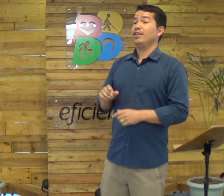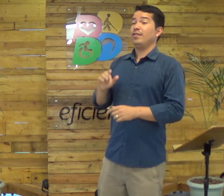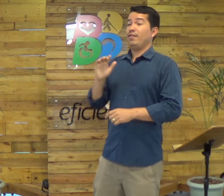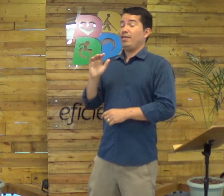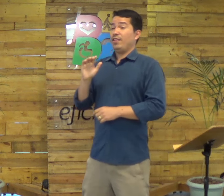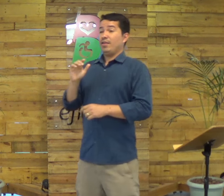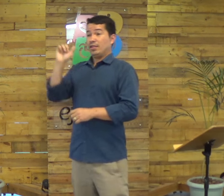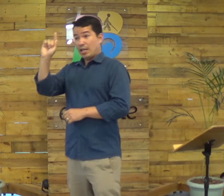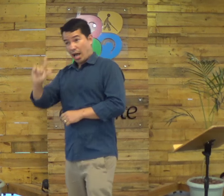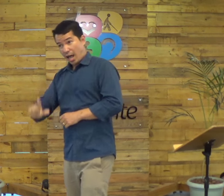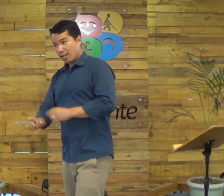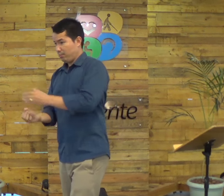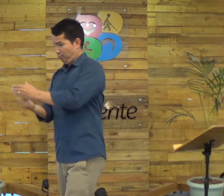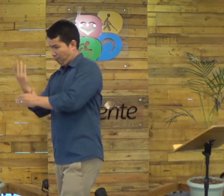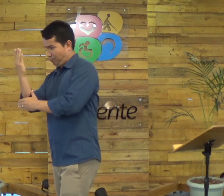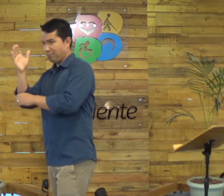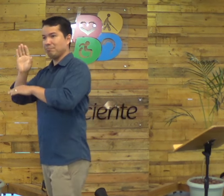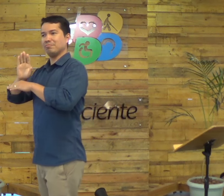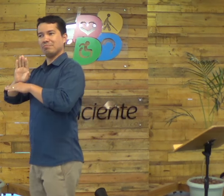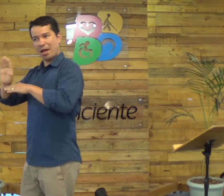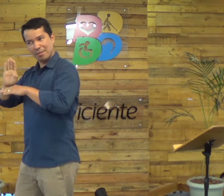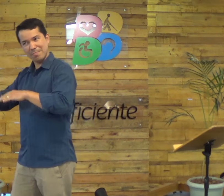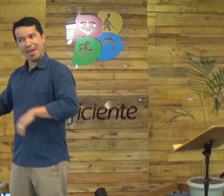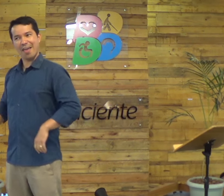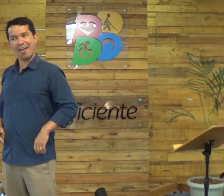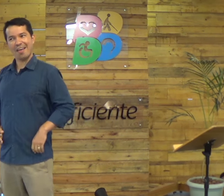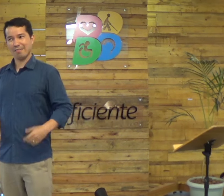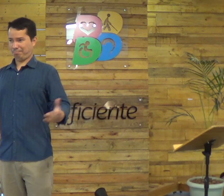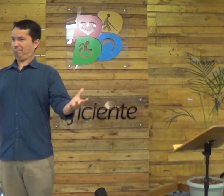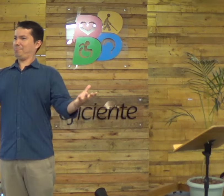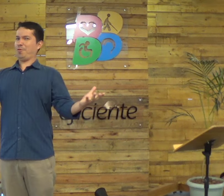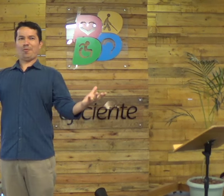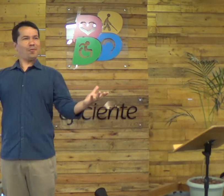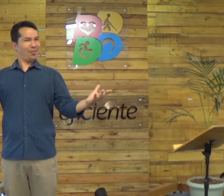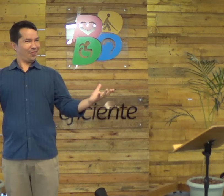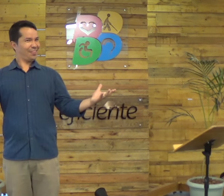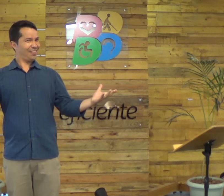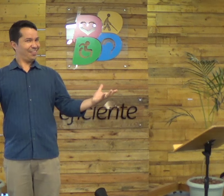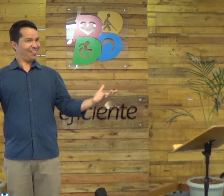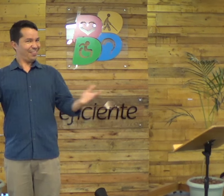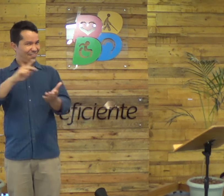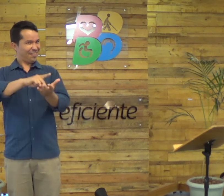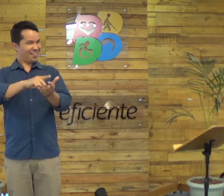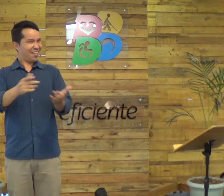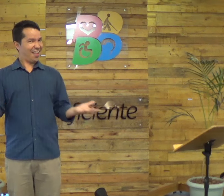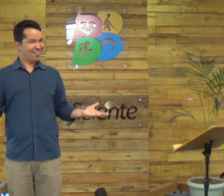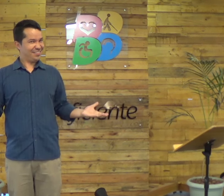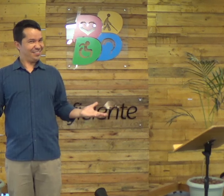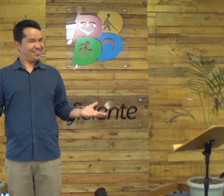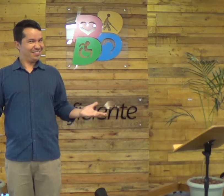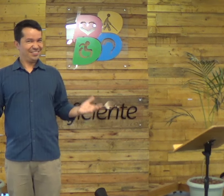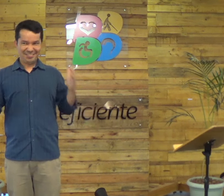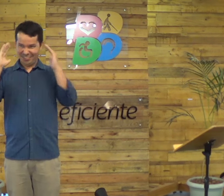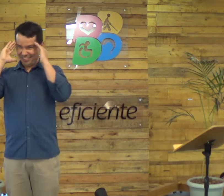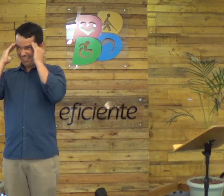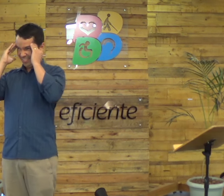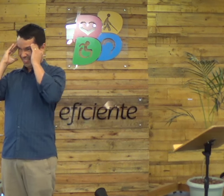Filipenses da igreja de Lódias também. Barnabé? Você teve essa caminhada com Paulo também?